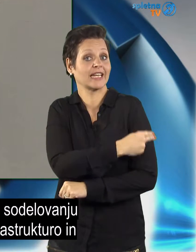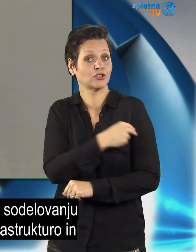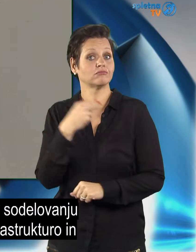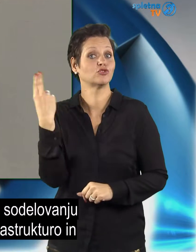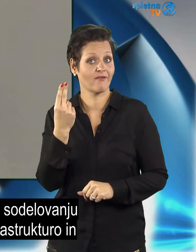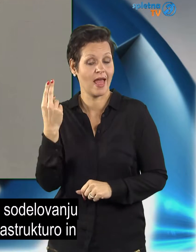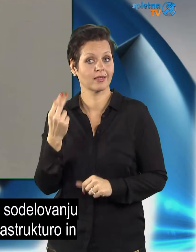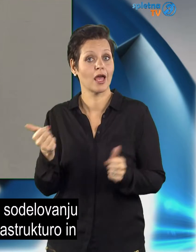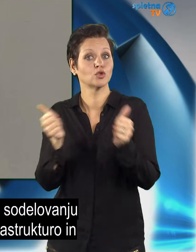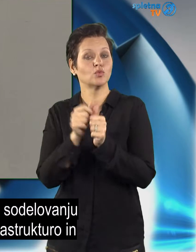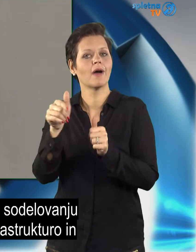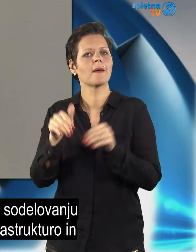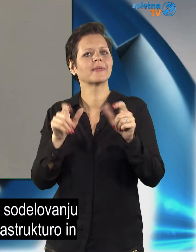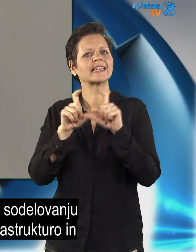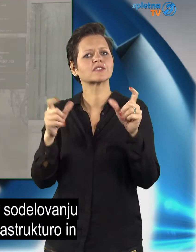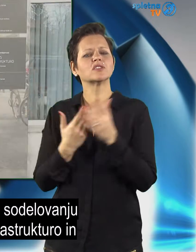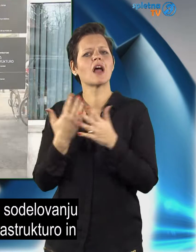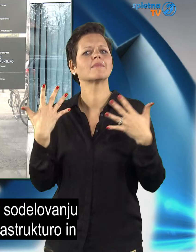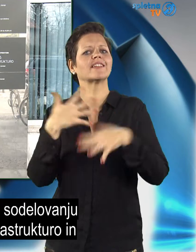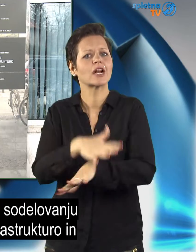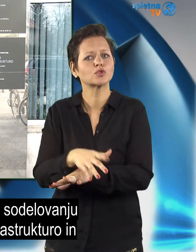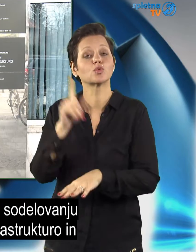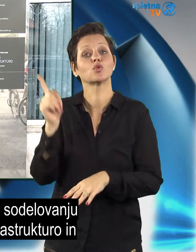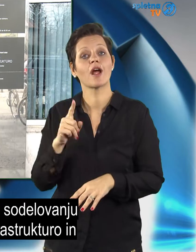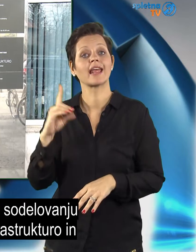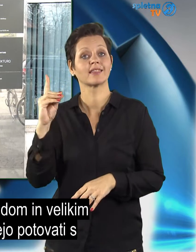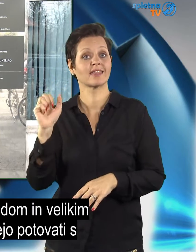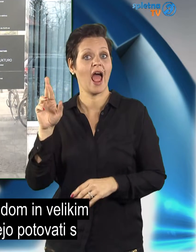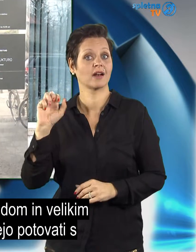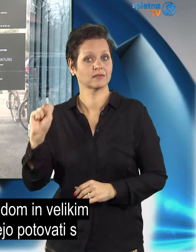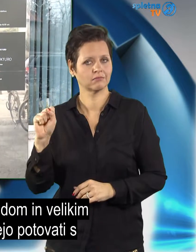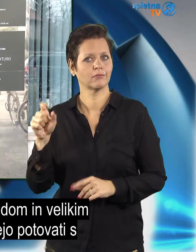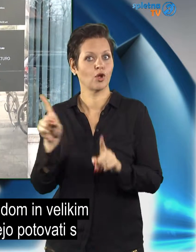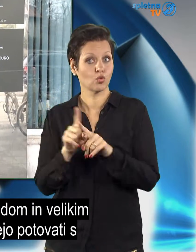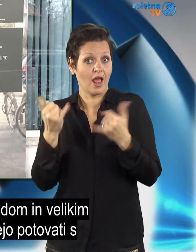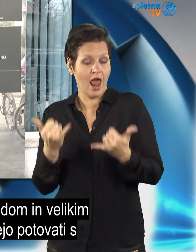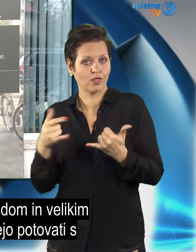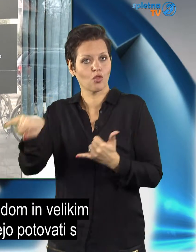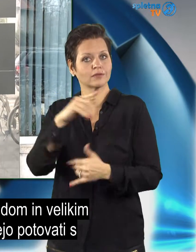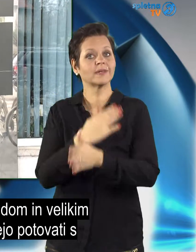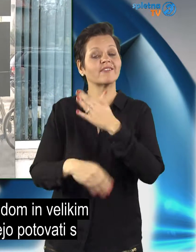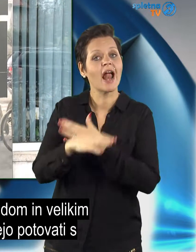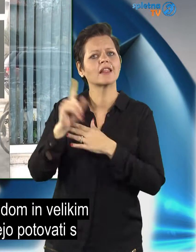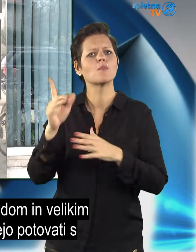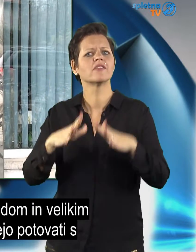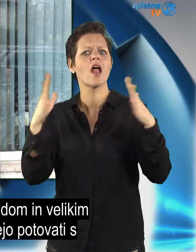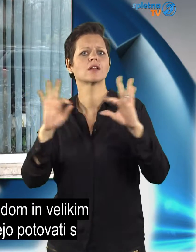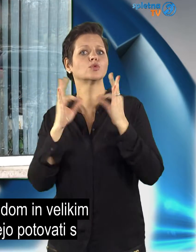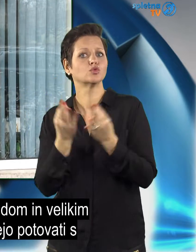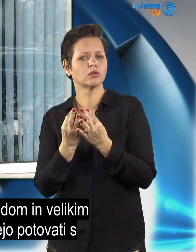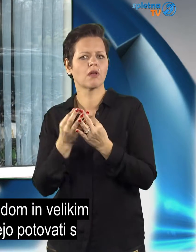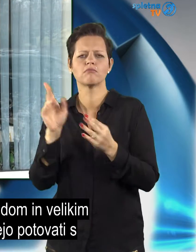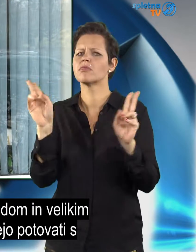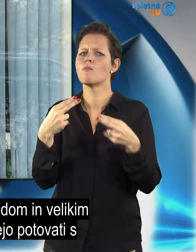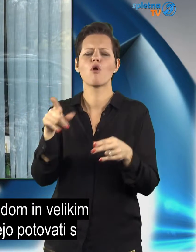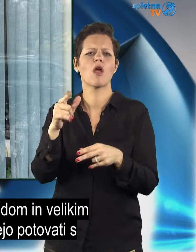Rdeči križ Slovenije v sodelovanju z Ministrstvom za infrastrukturo in Darsom tudi letos invalidom in velikim družinam,